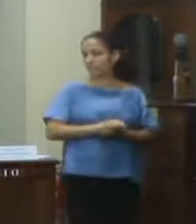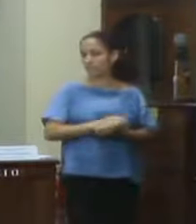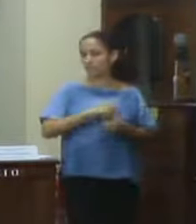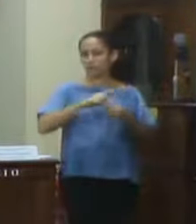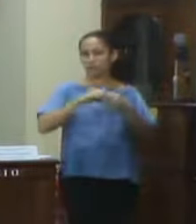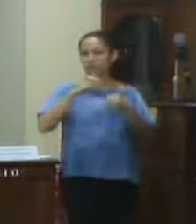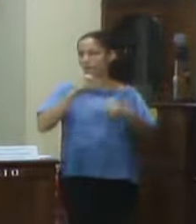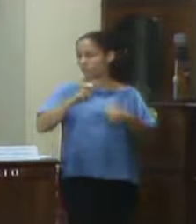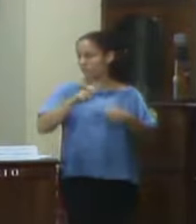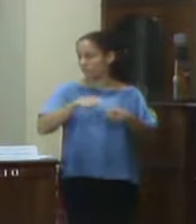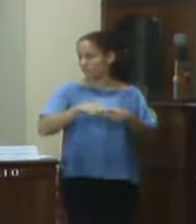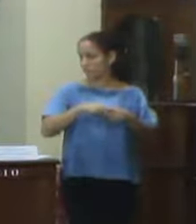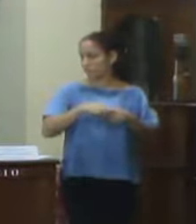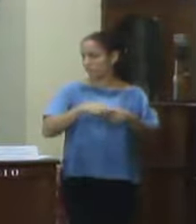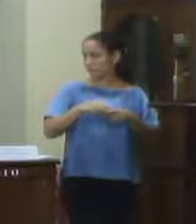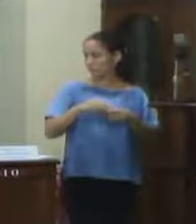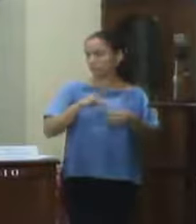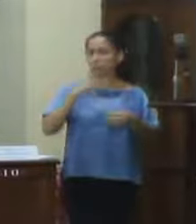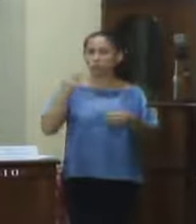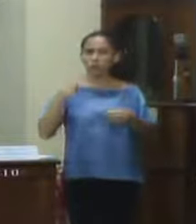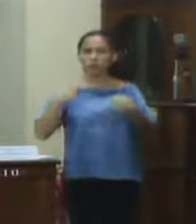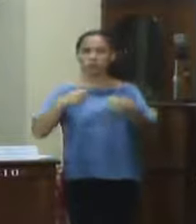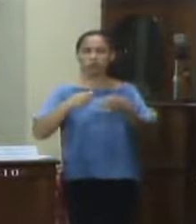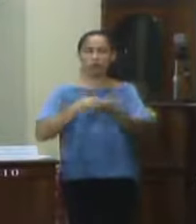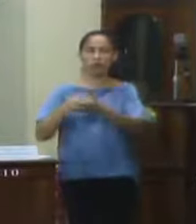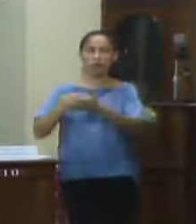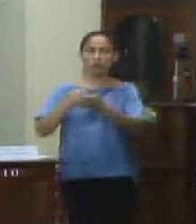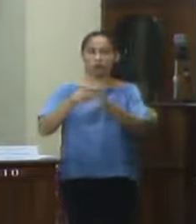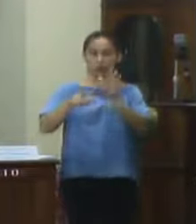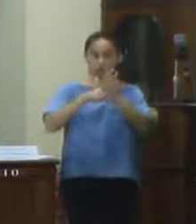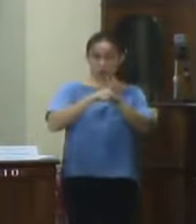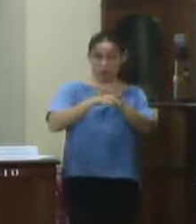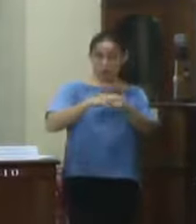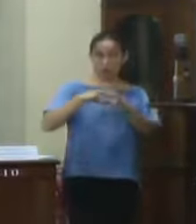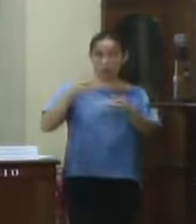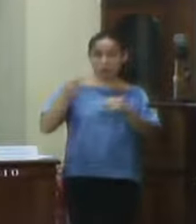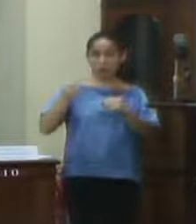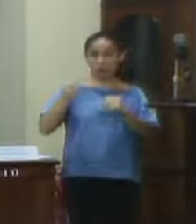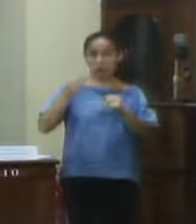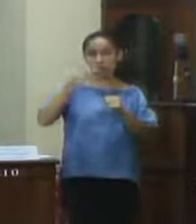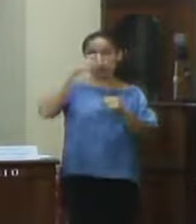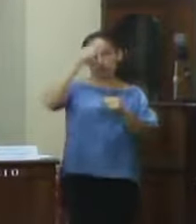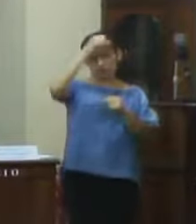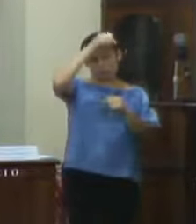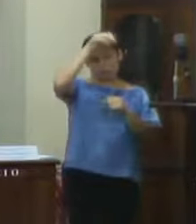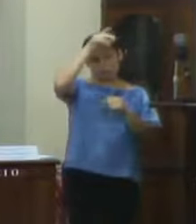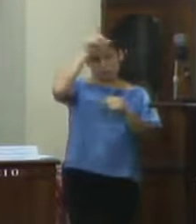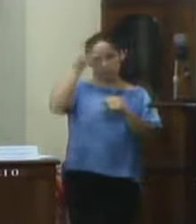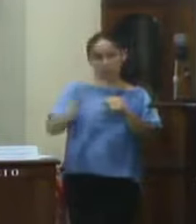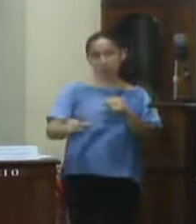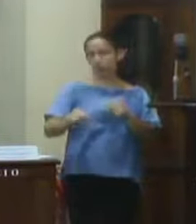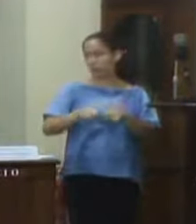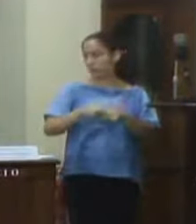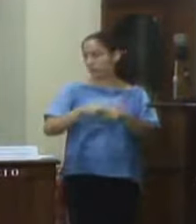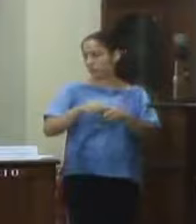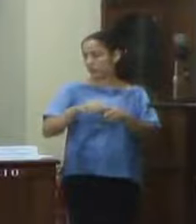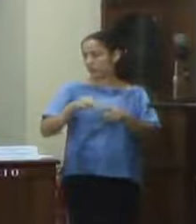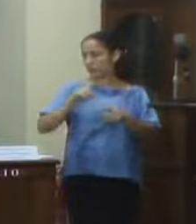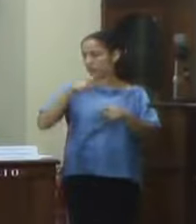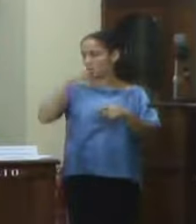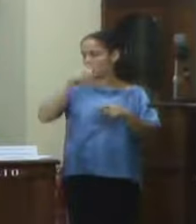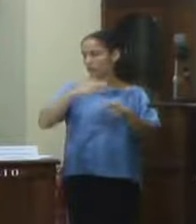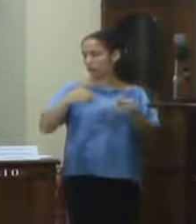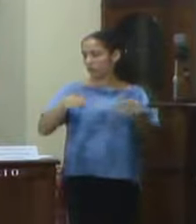Artigo 5º. As despesas decorrentes da execução desta lei correrão por conta de dotações orçamentárias próprias, suplementares,